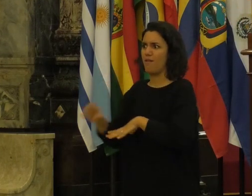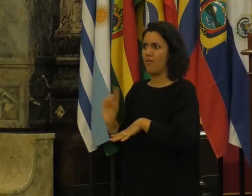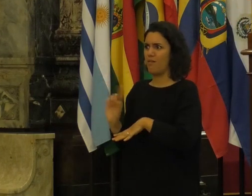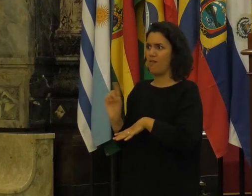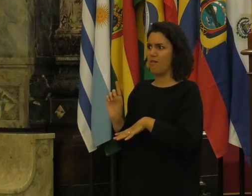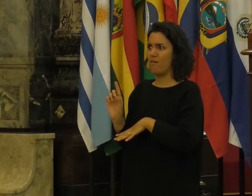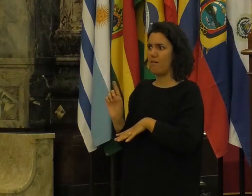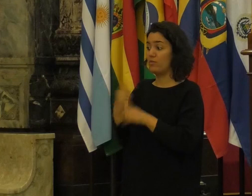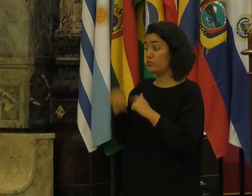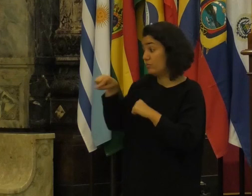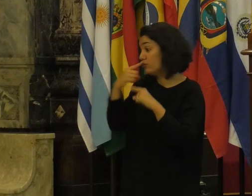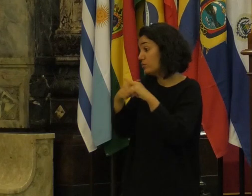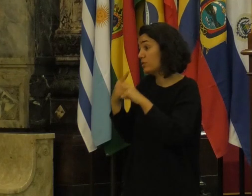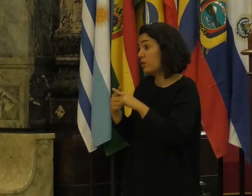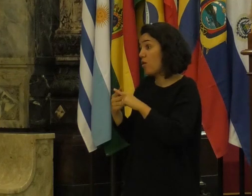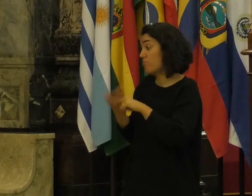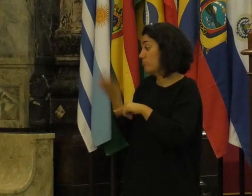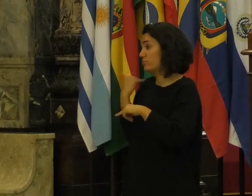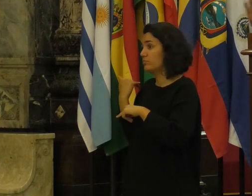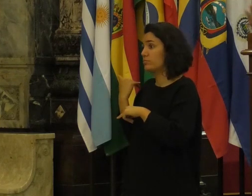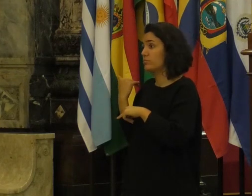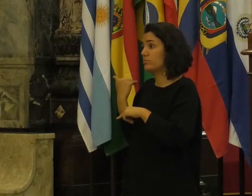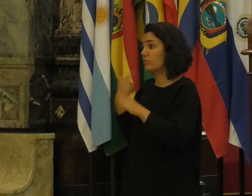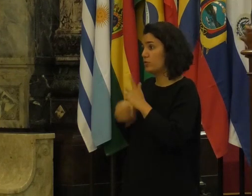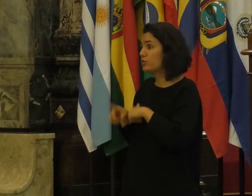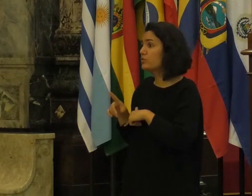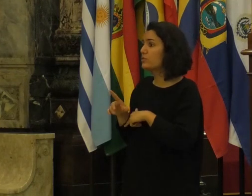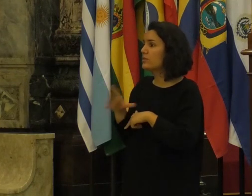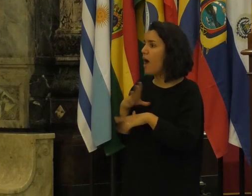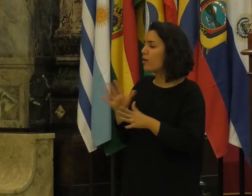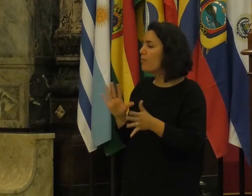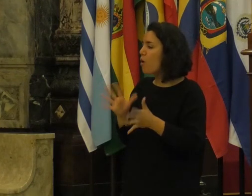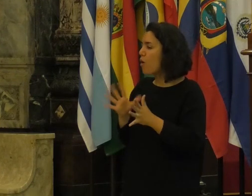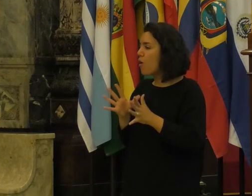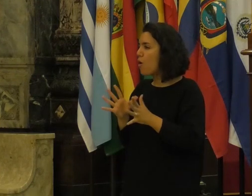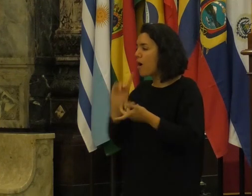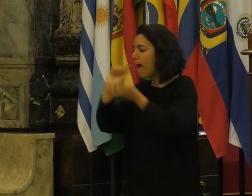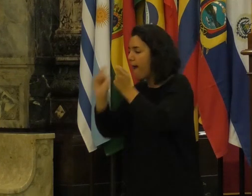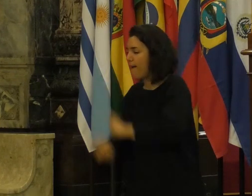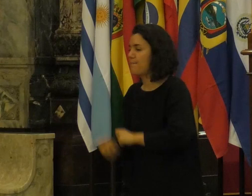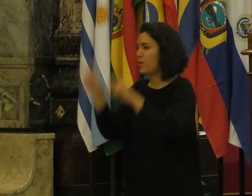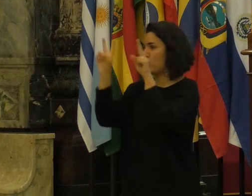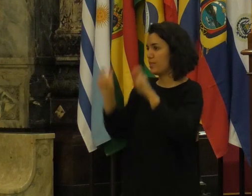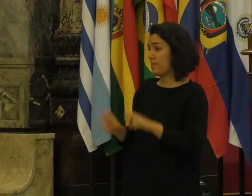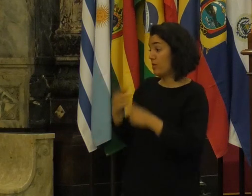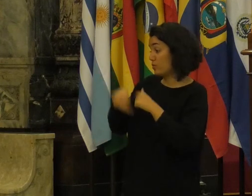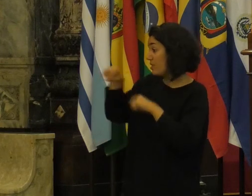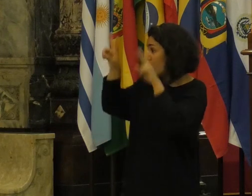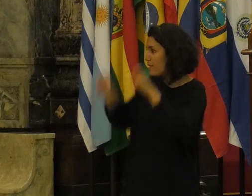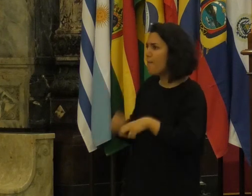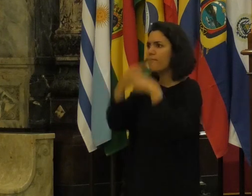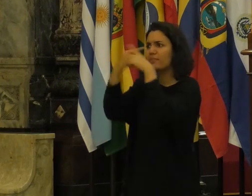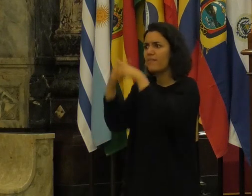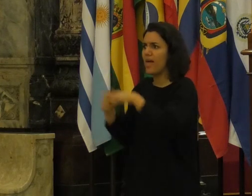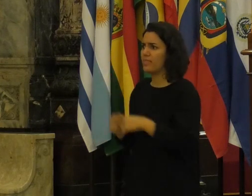Y eso ocurrió en el siglo pasado. O sea, parece que hay matices en este tema. Lo que digo, que es un tema para debatir, pero